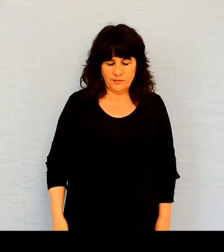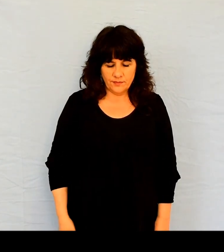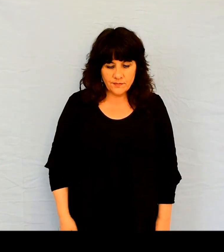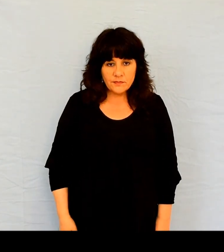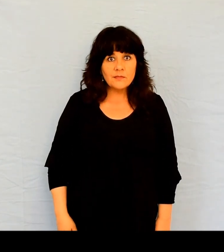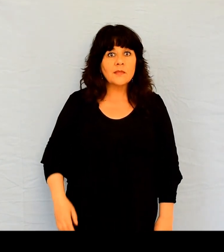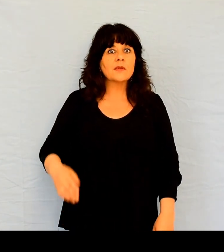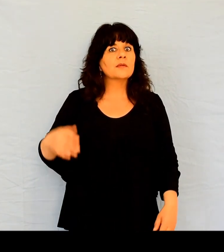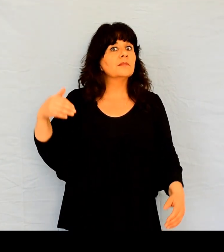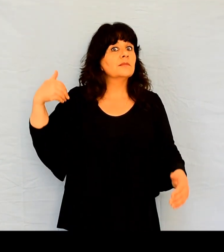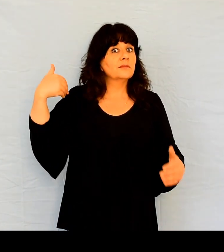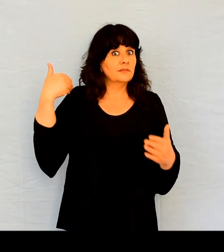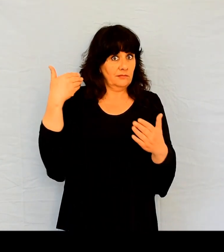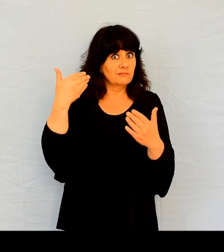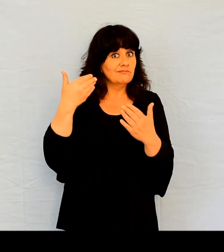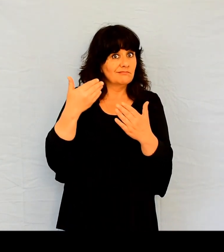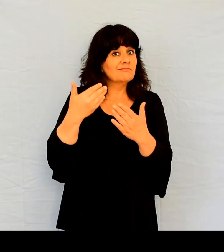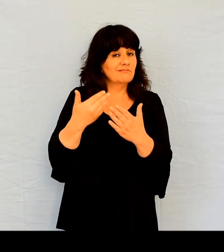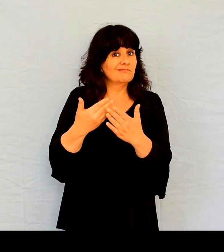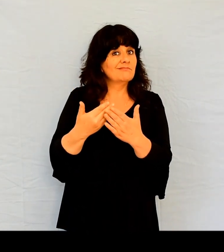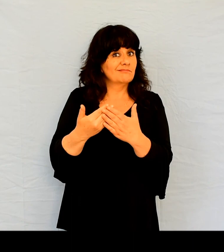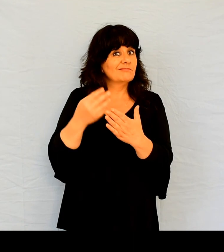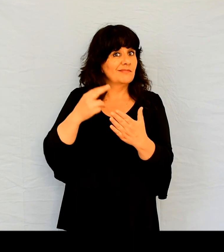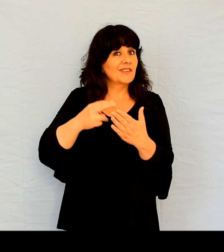Jusque-là, en effet, les disciples n'avaient pas compris